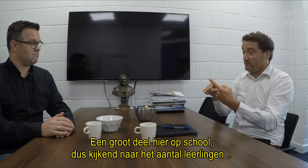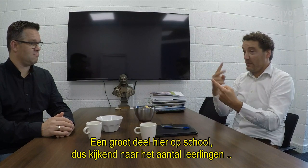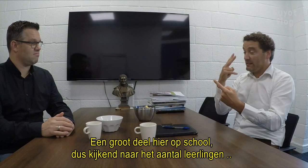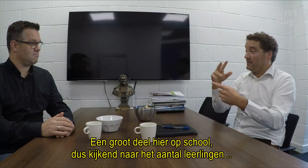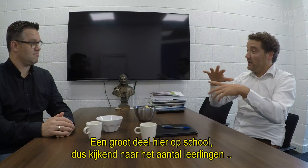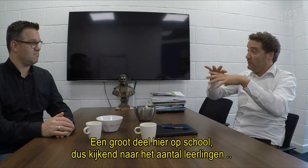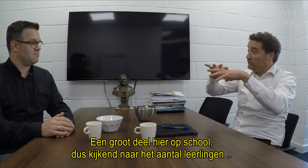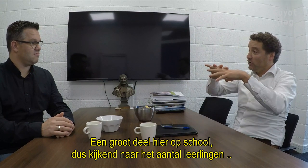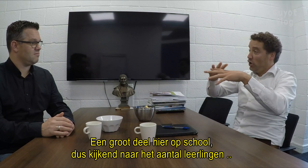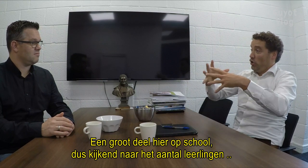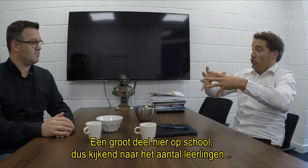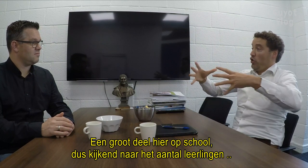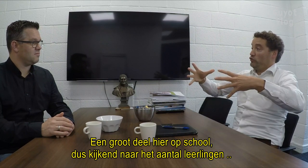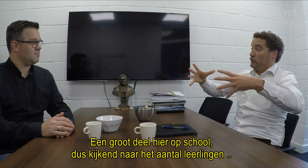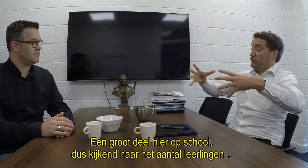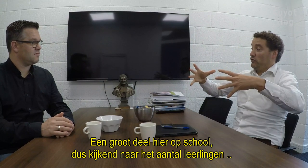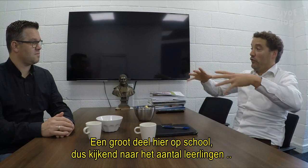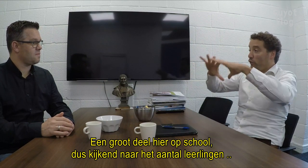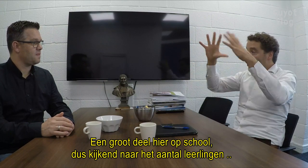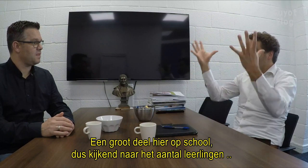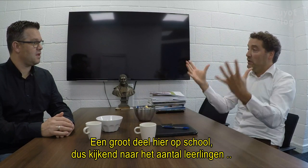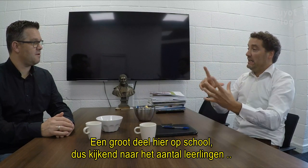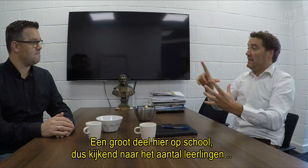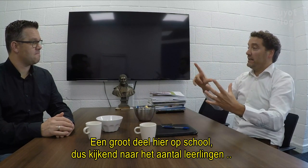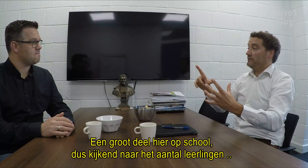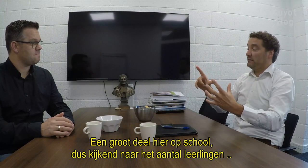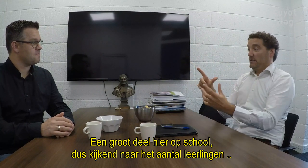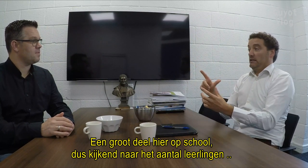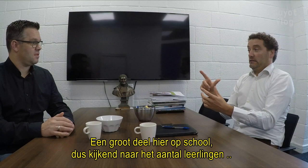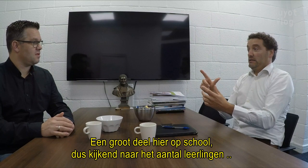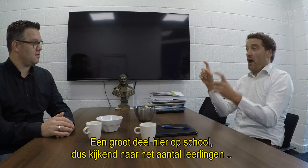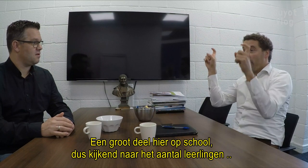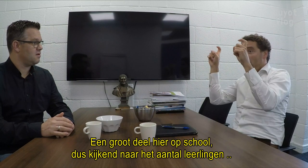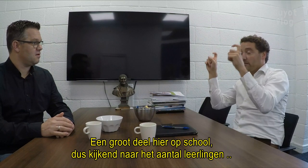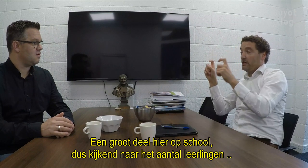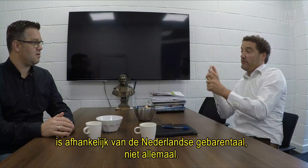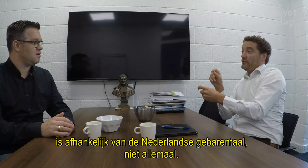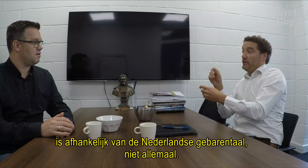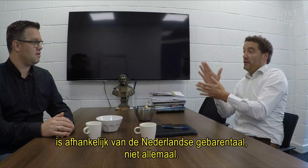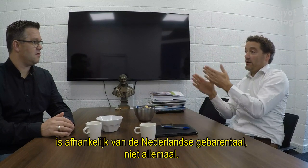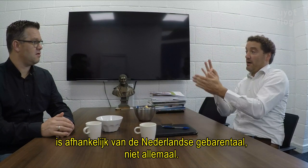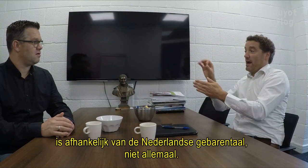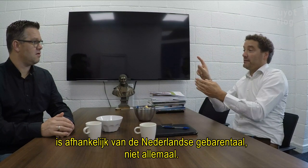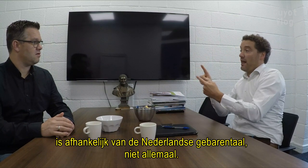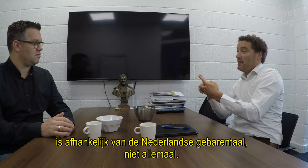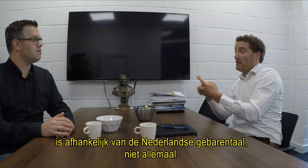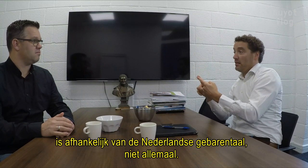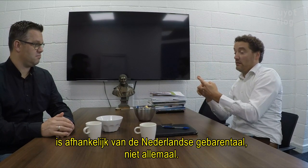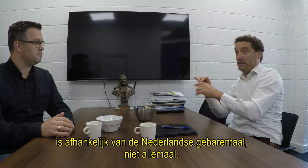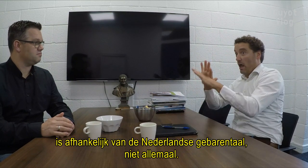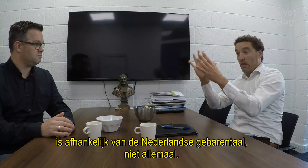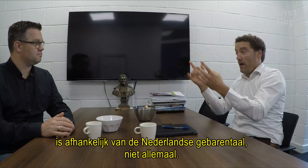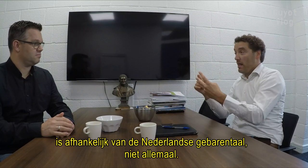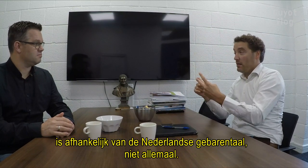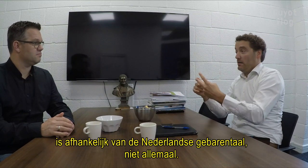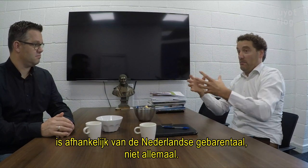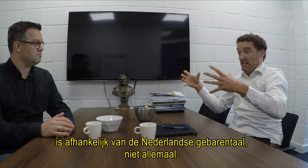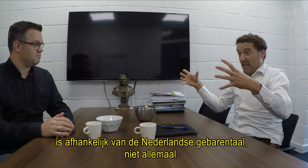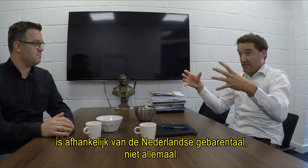school, zeg maar kijkend naar het volume van het aantal leerlingen, is afhankelijk van de Nederlandse gebarentaal. Niet allemaal,